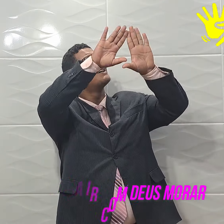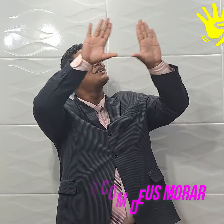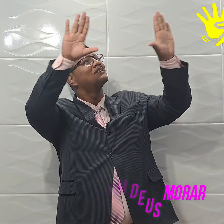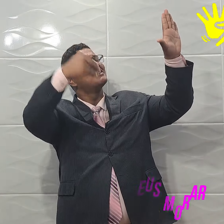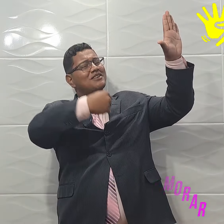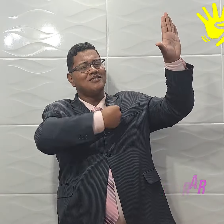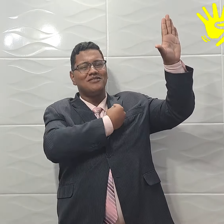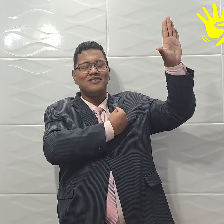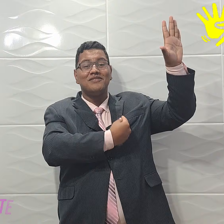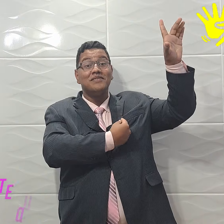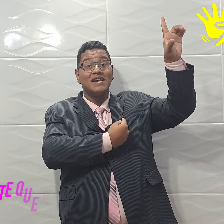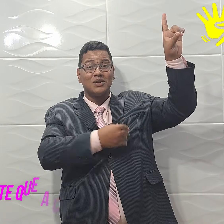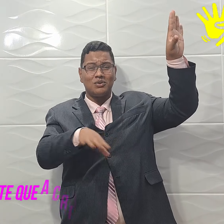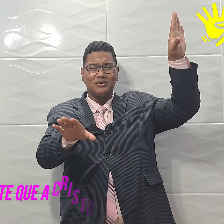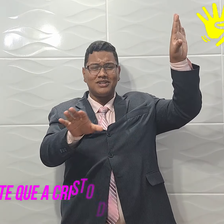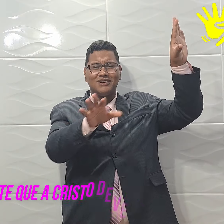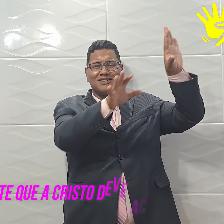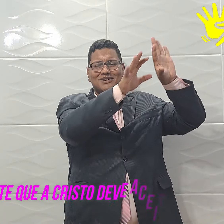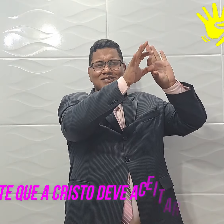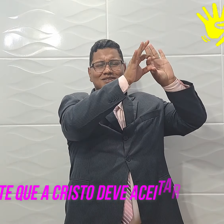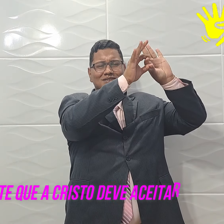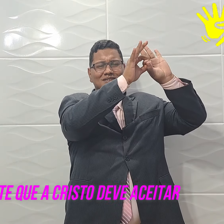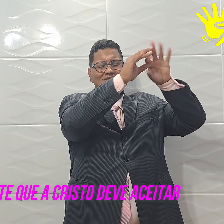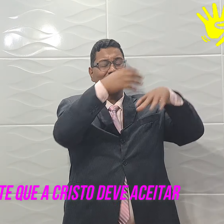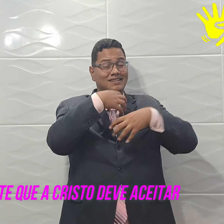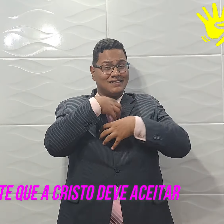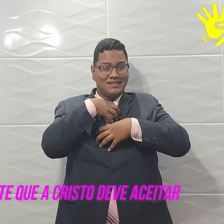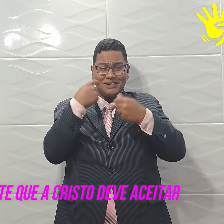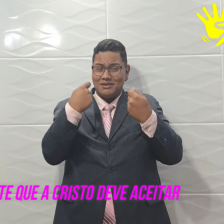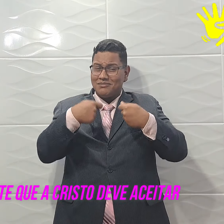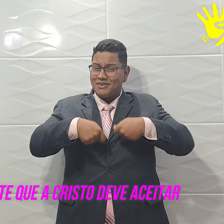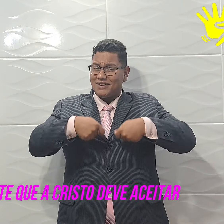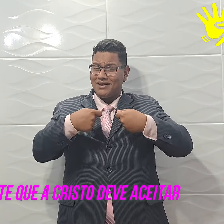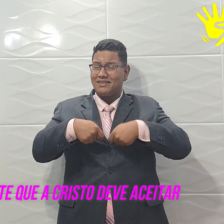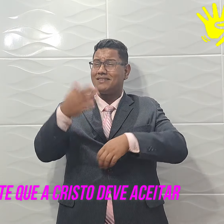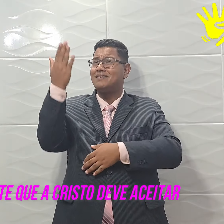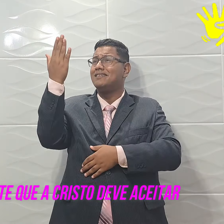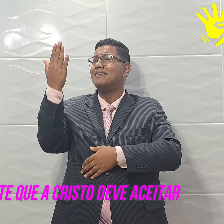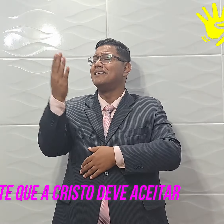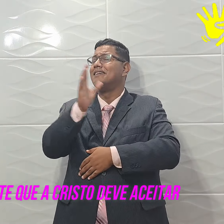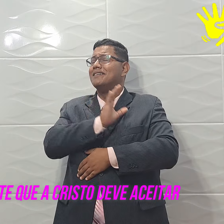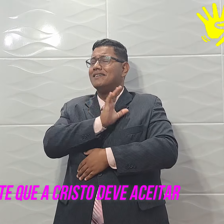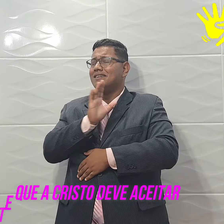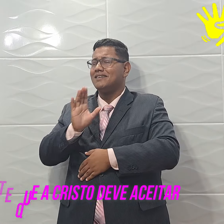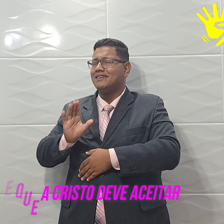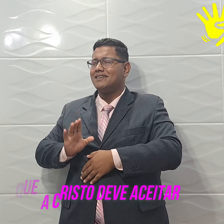Sente que a Cristo deve aceitar